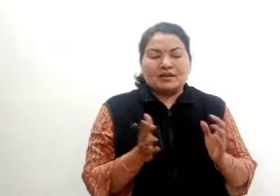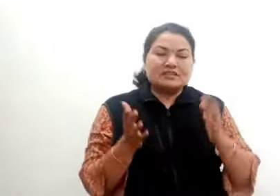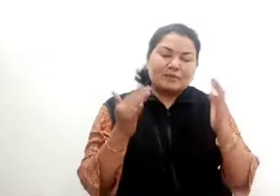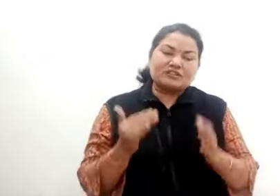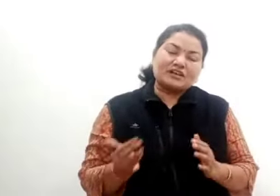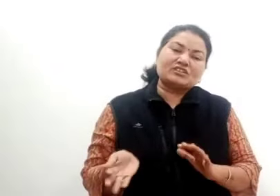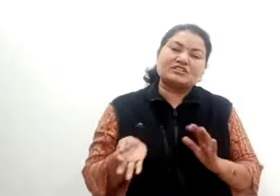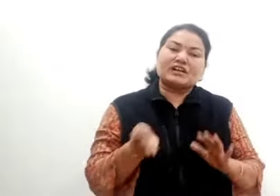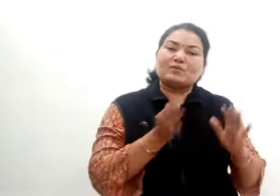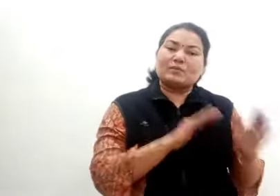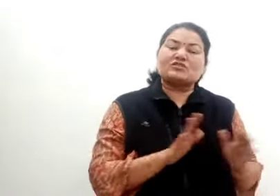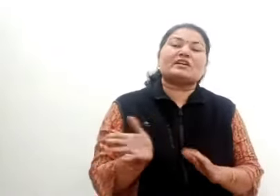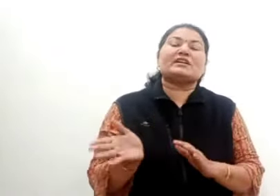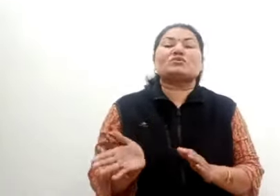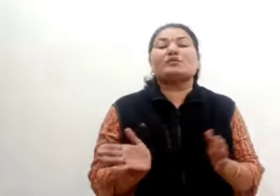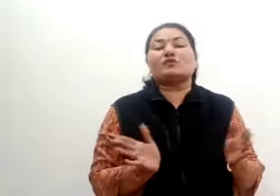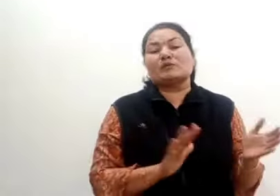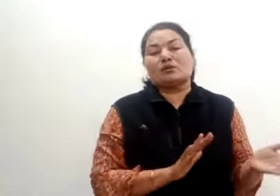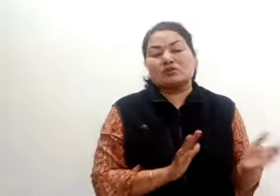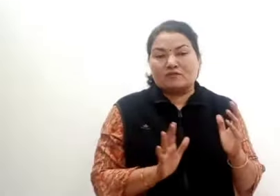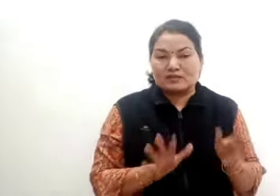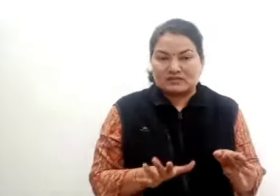Yes, आपल्या शरीराचे जे काही movements होतात, it is only possible because of muscles.